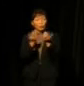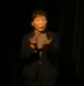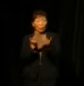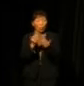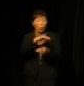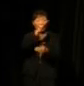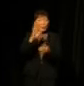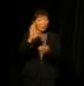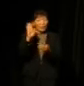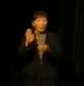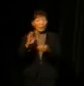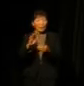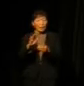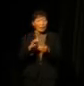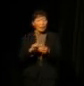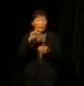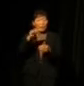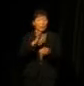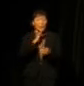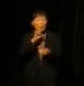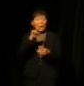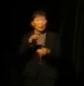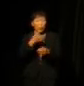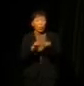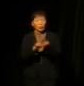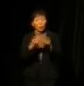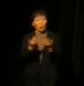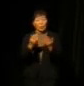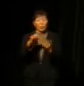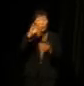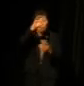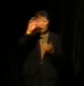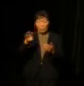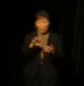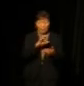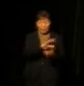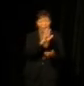に上間の小学校があります。はい、